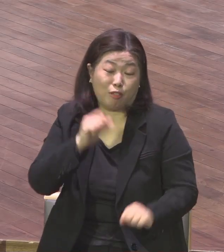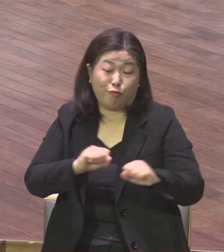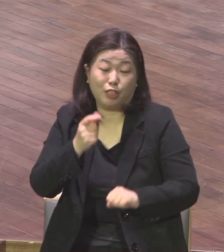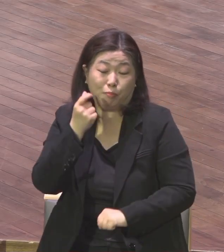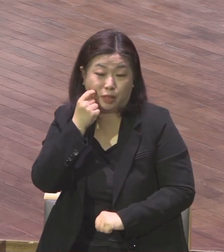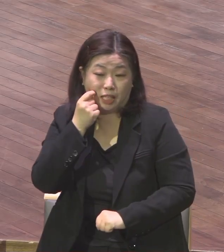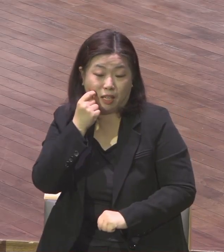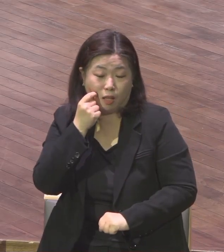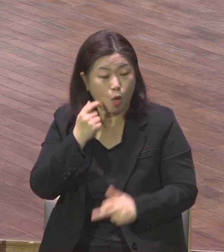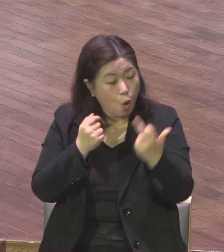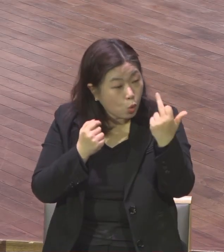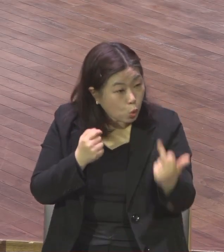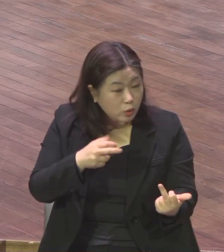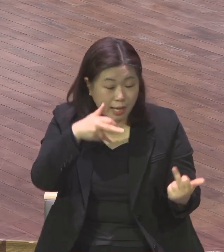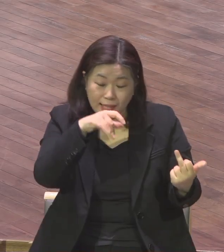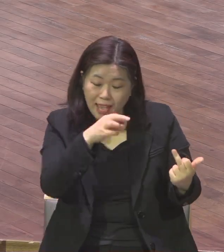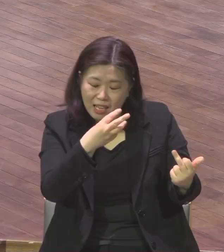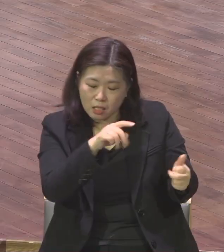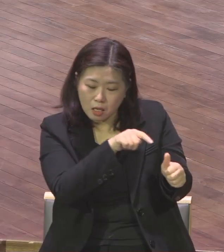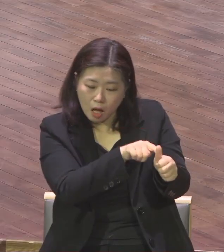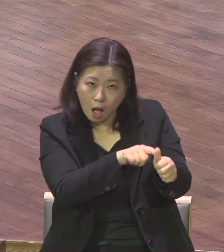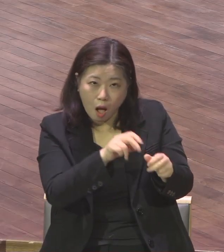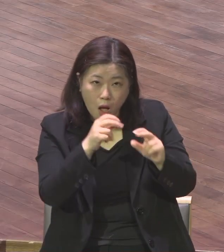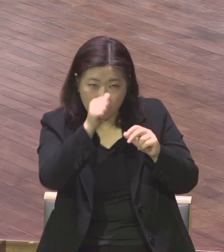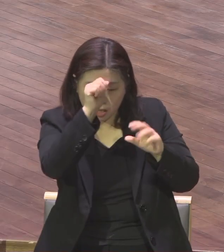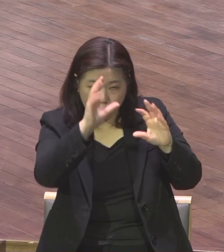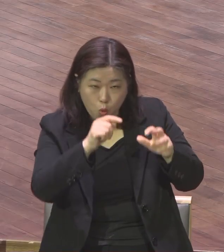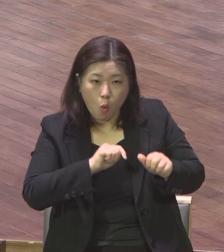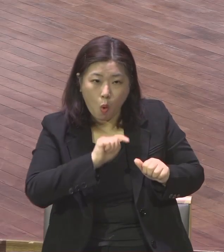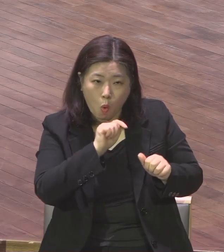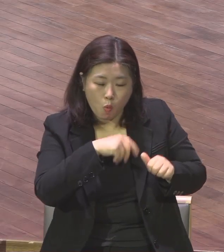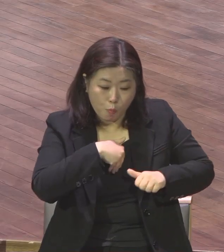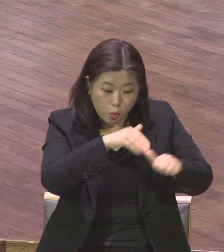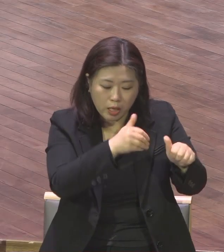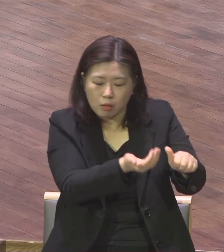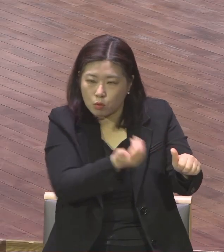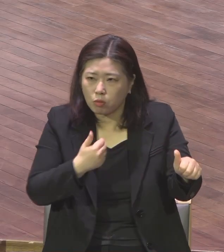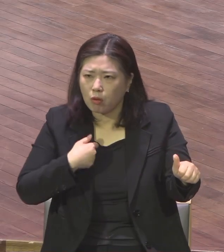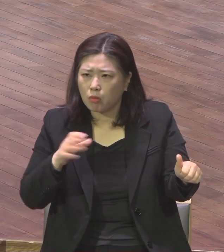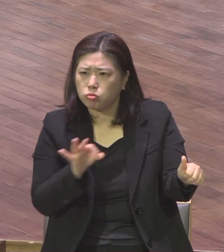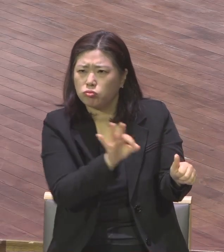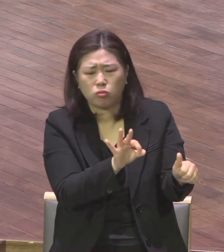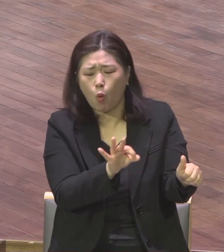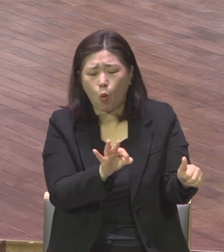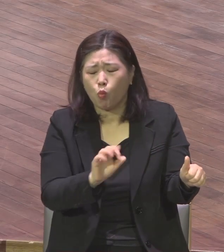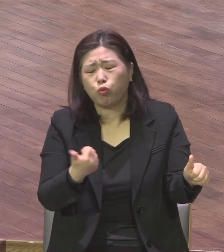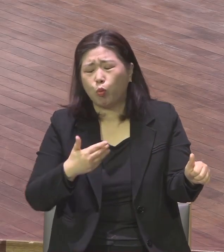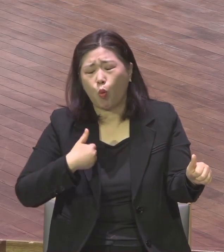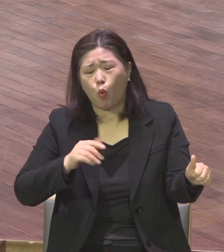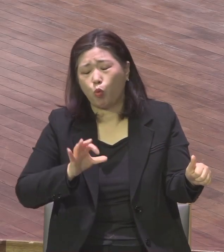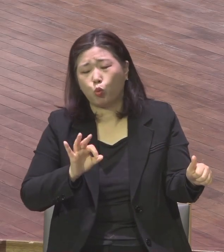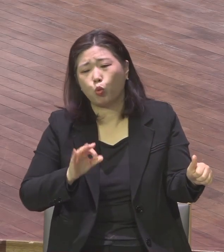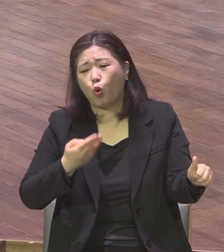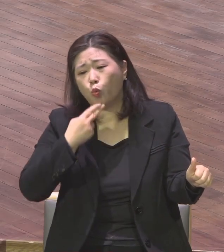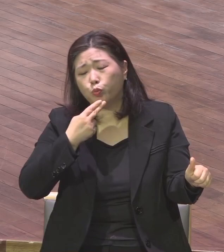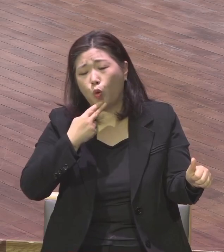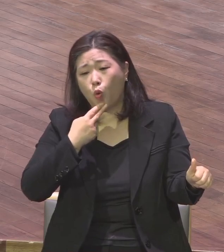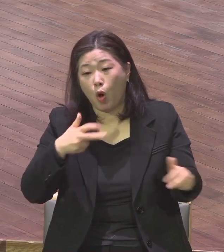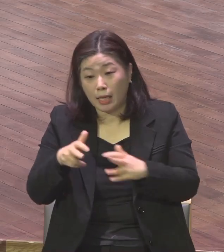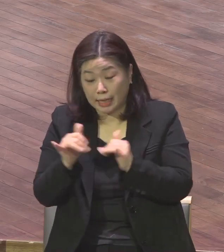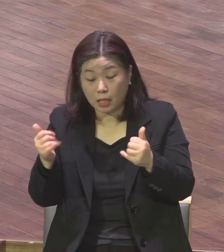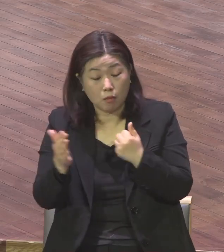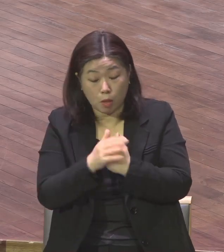캐리가 선교지로 떠나기 전에 자신은 선교비를 줄 수도 없고 돌아다니면서 선교비를 모금할